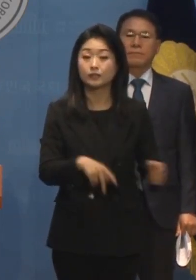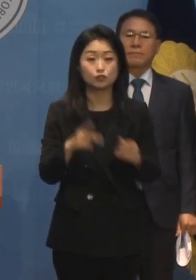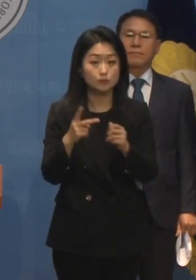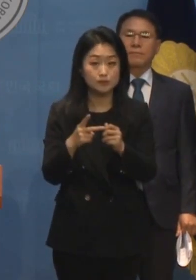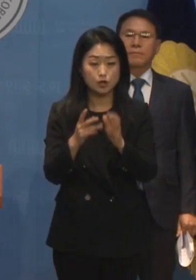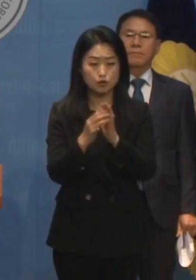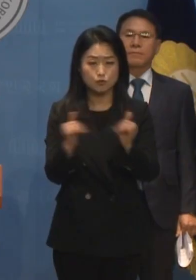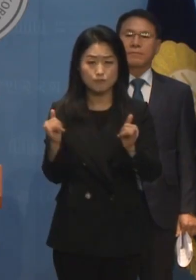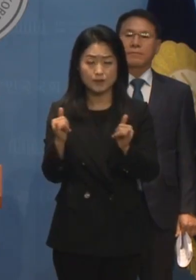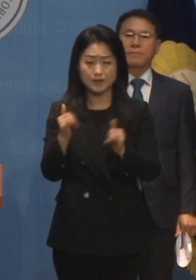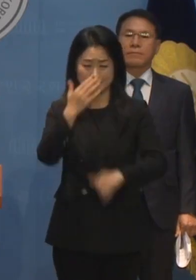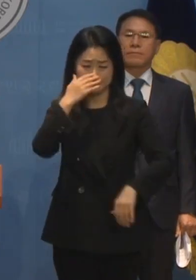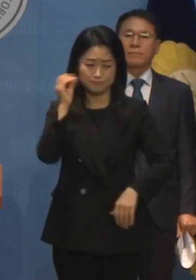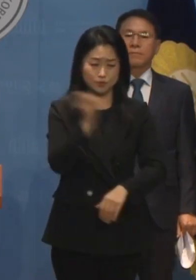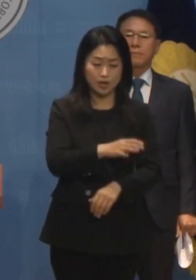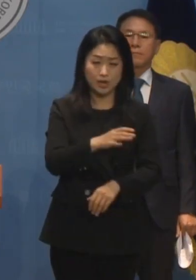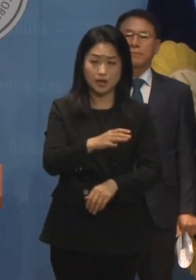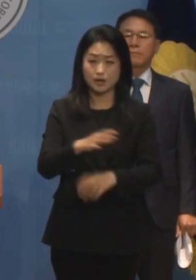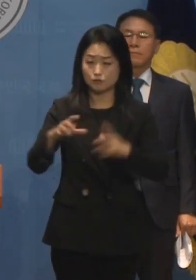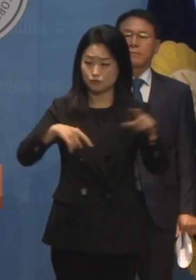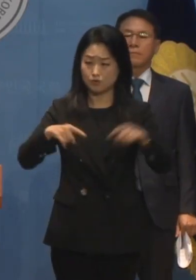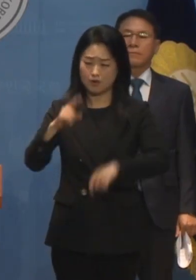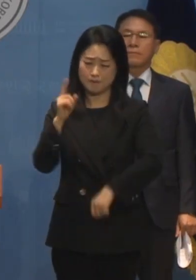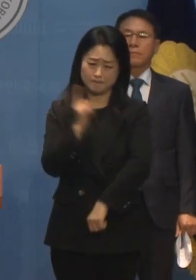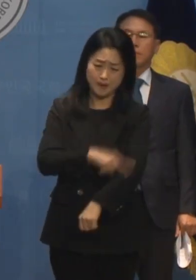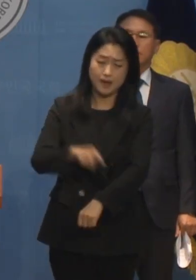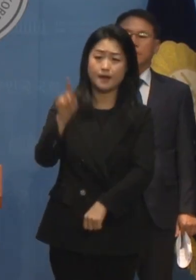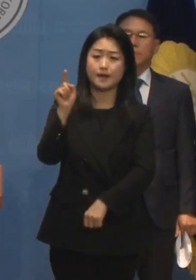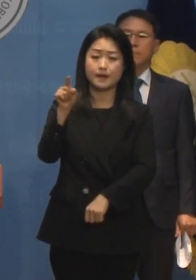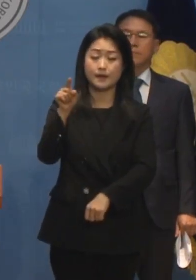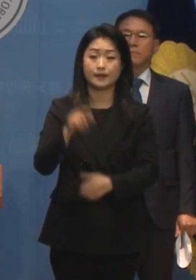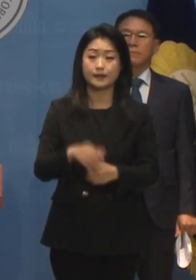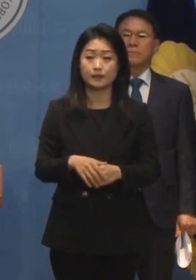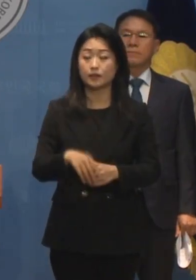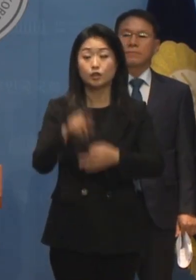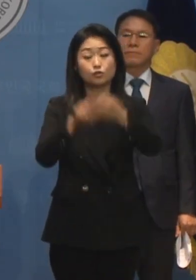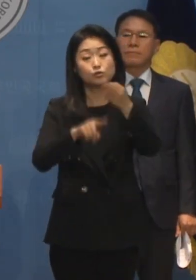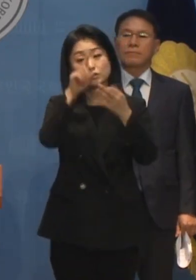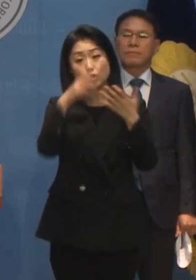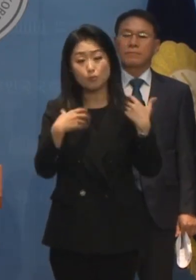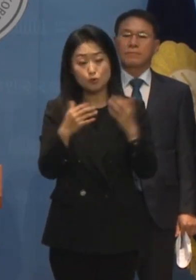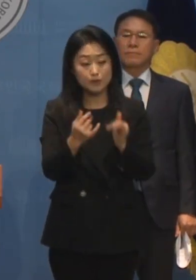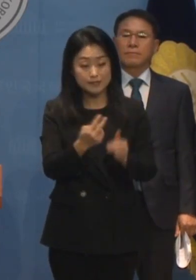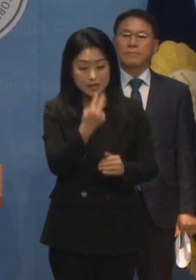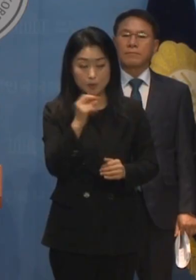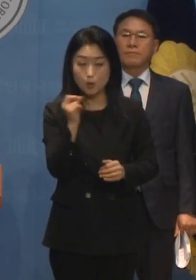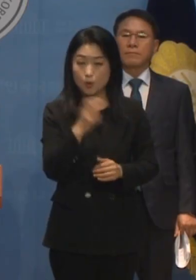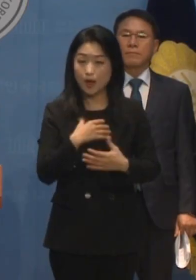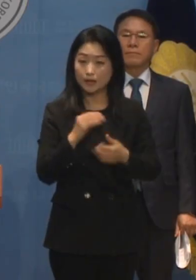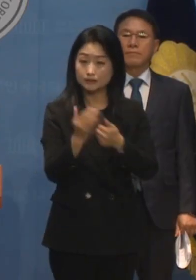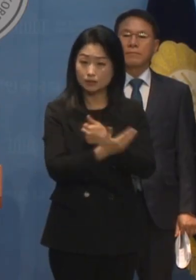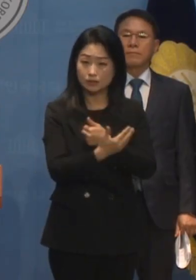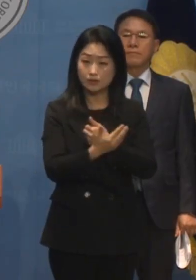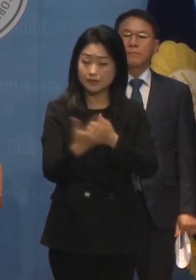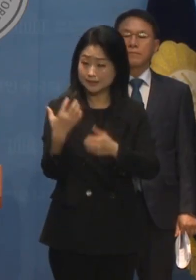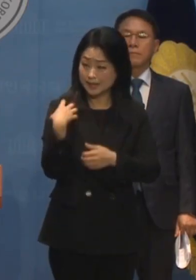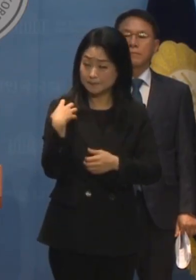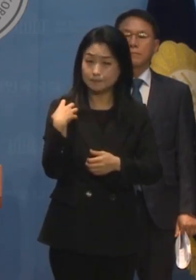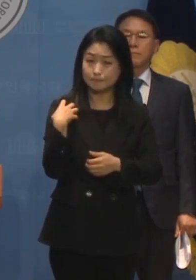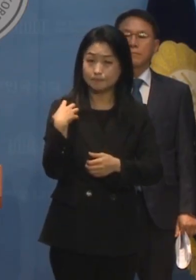국민을 외면한 무책임한 국정운영. 윤석열 정권은 국민의 생명과 안전을 지킬